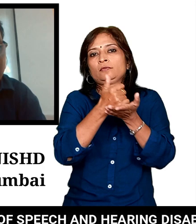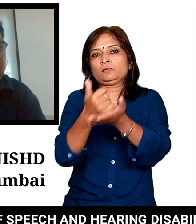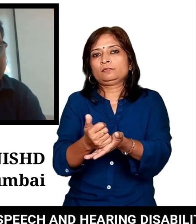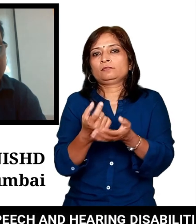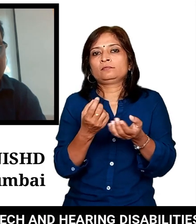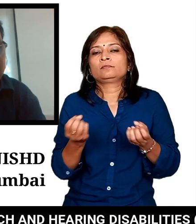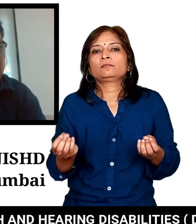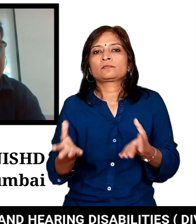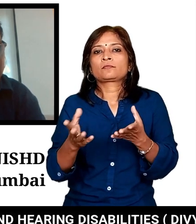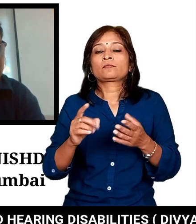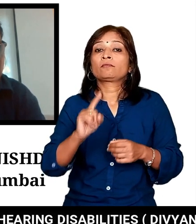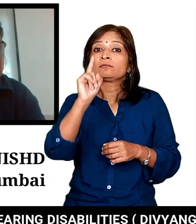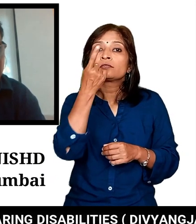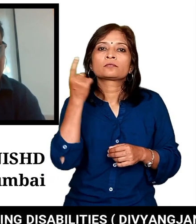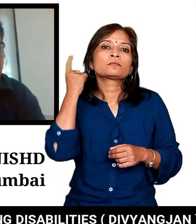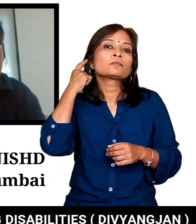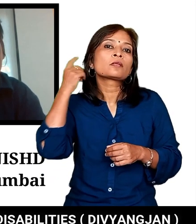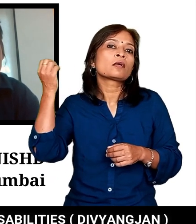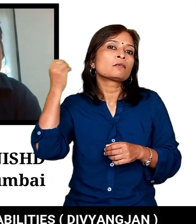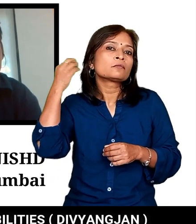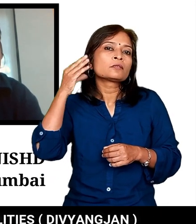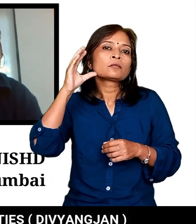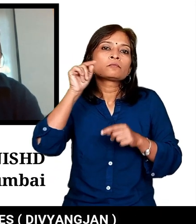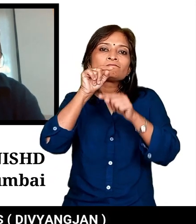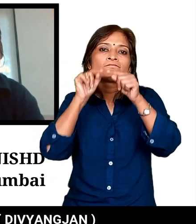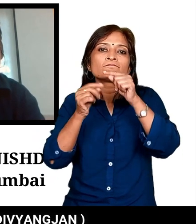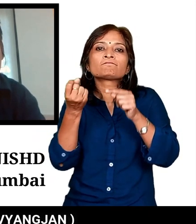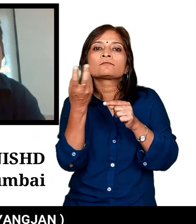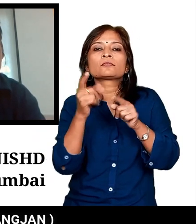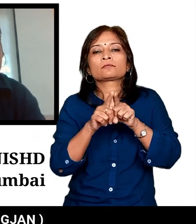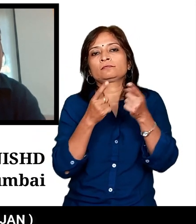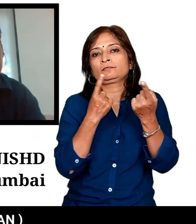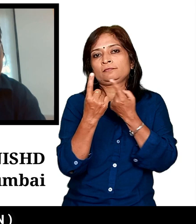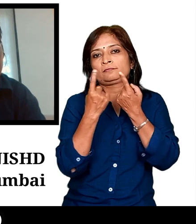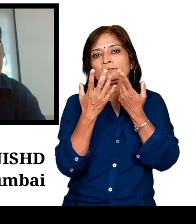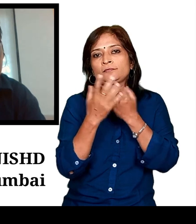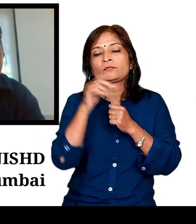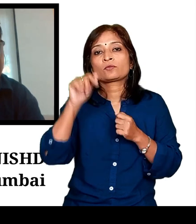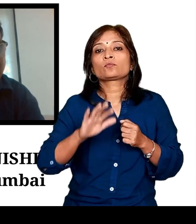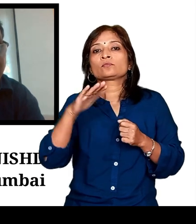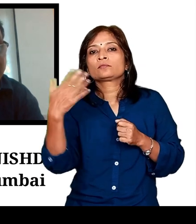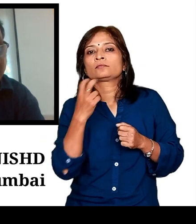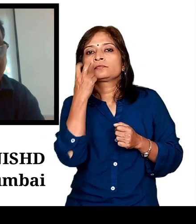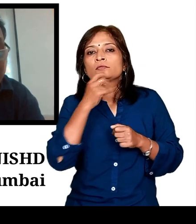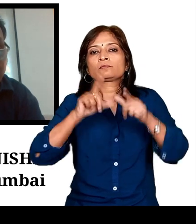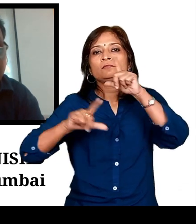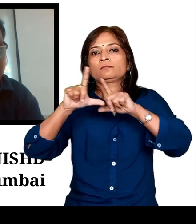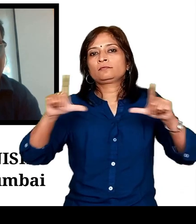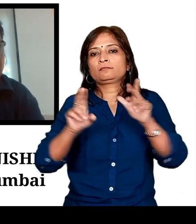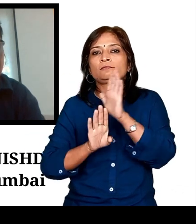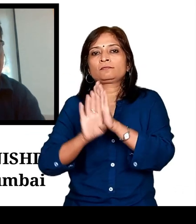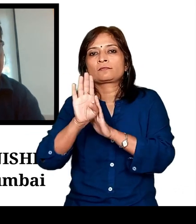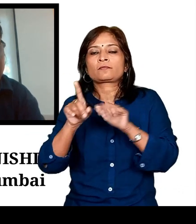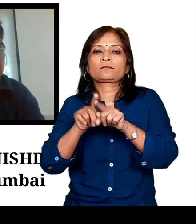होती है कैसे एग्जैक्टली उसके उसका जो स्पीच होता है, स्पीच एंड लैंग्वेज असेसमेंट किया जाता है। तो उसके लिए हमारे पास